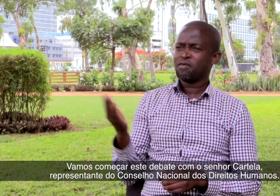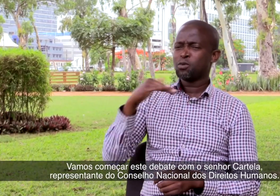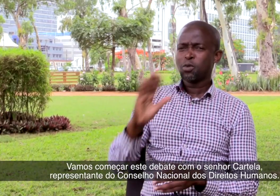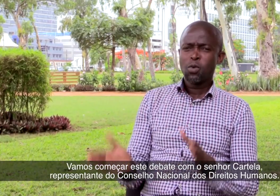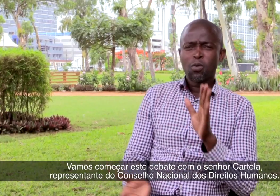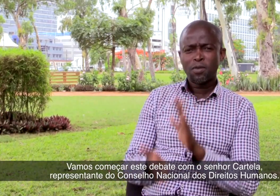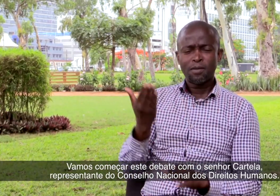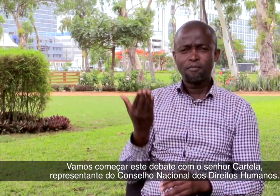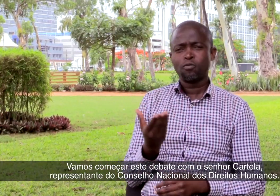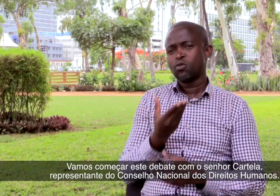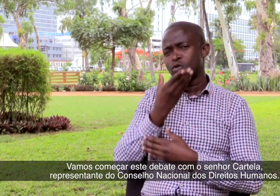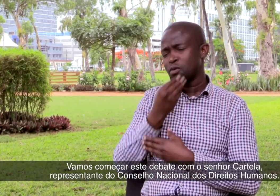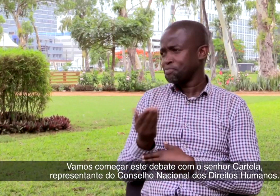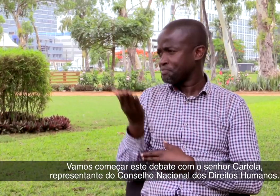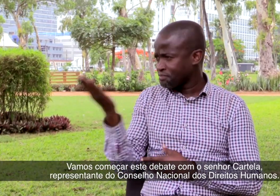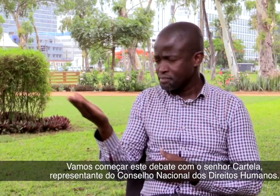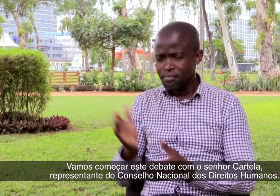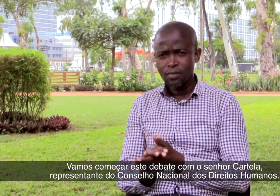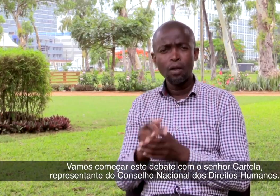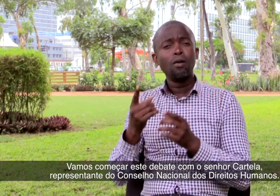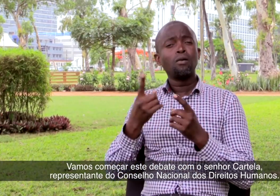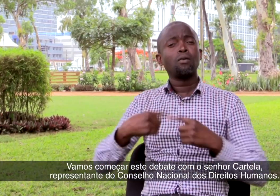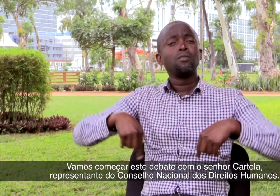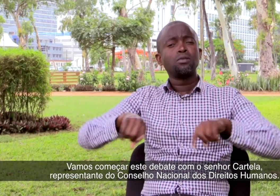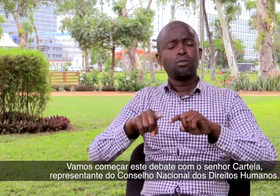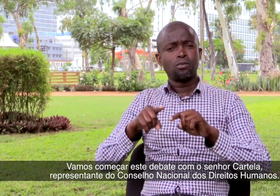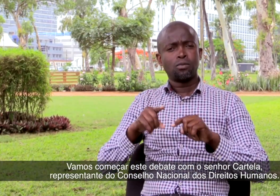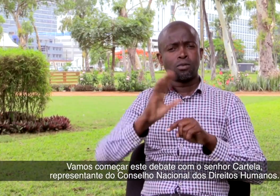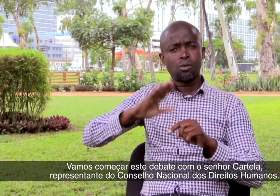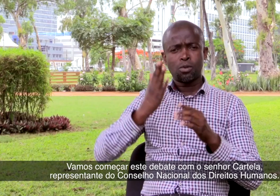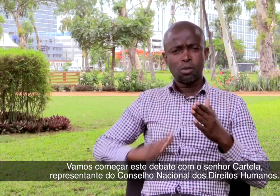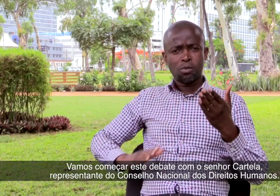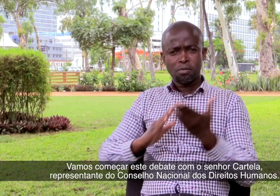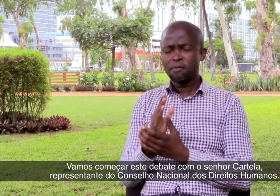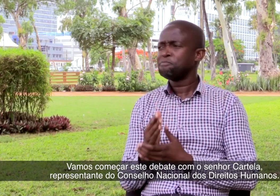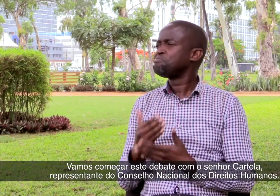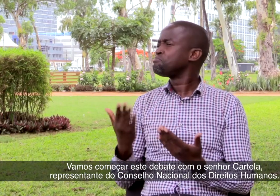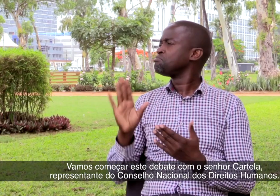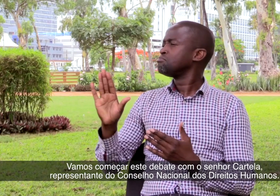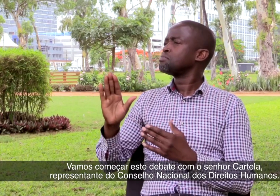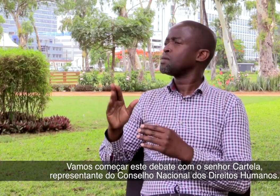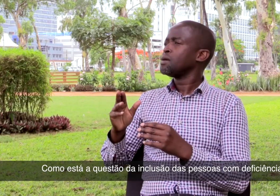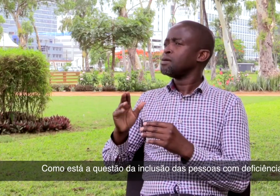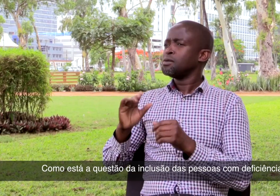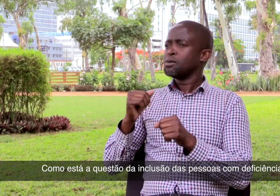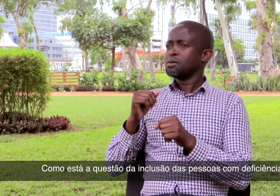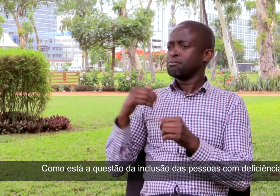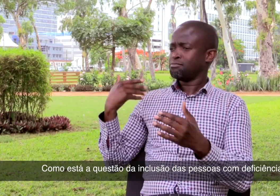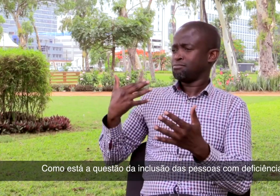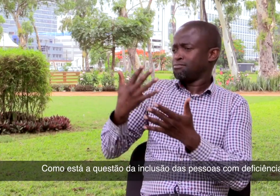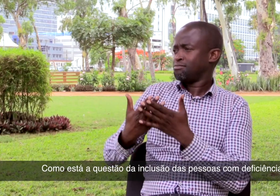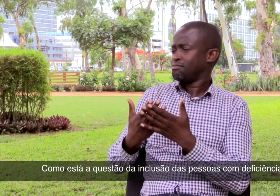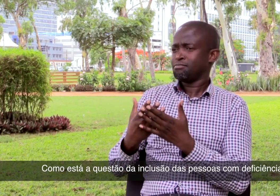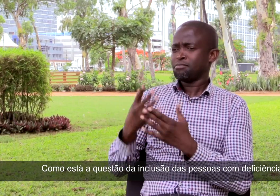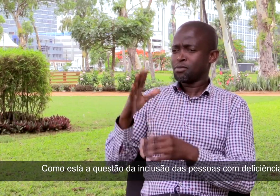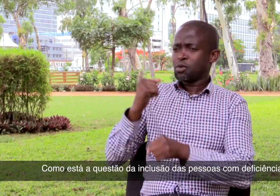Vamos começar com o senhor Cartela. dos Direitos Humanos. Como